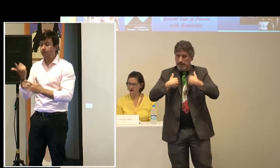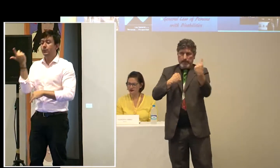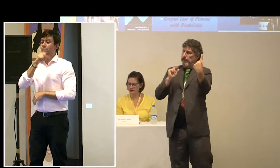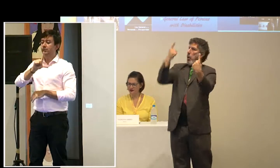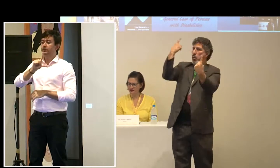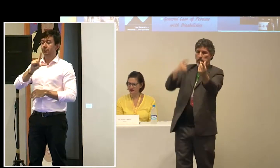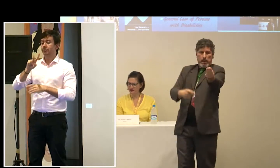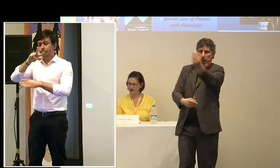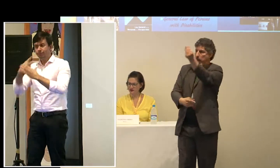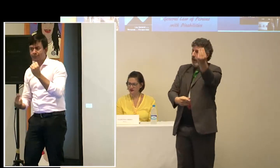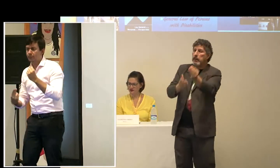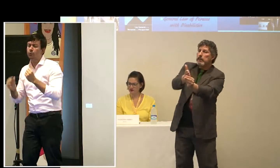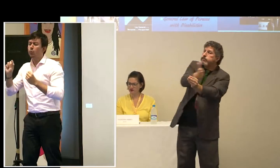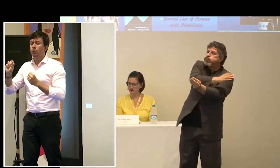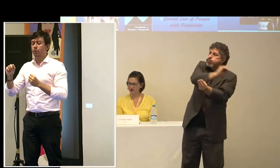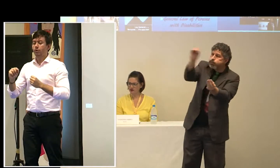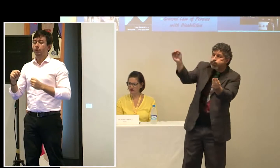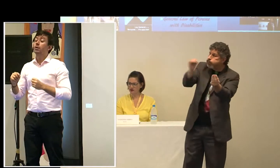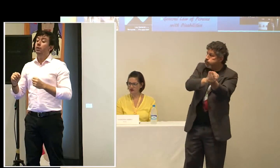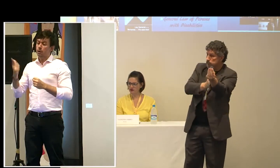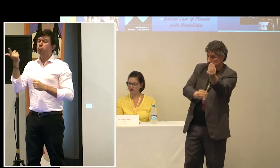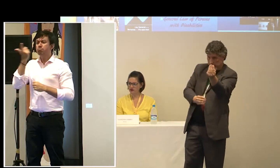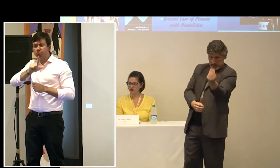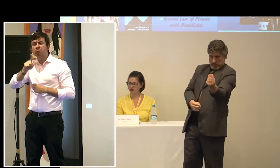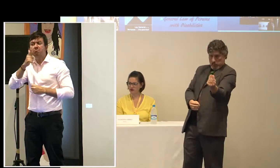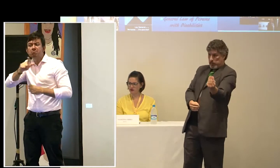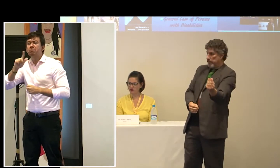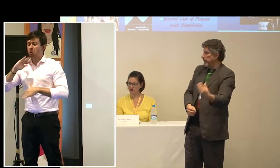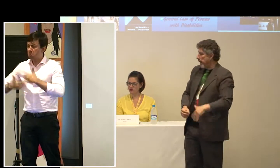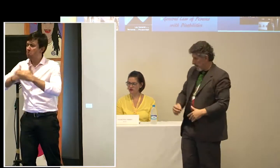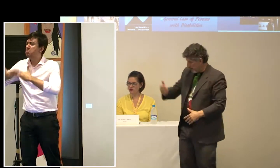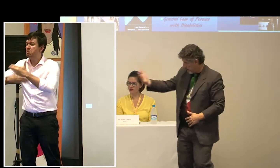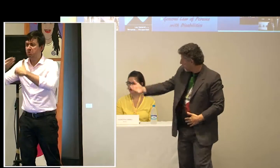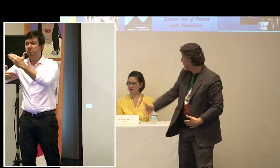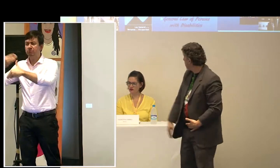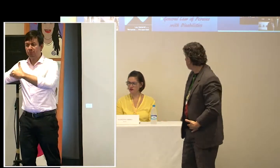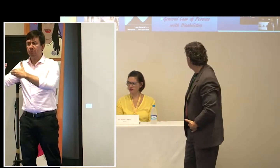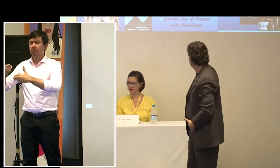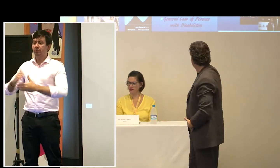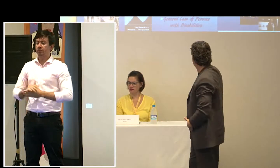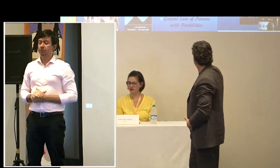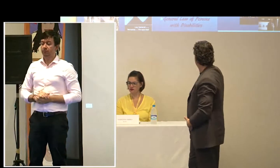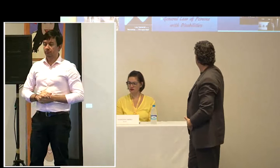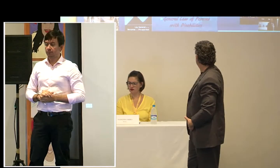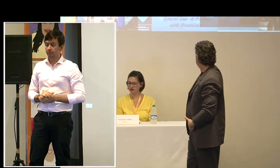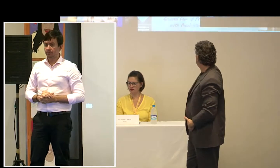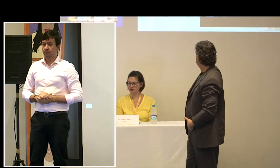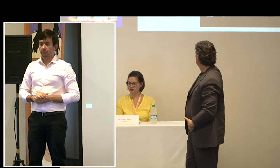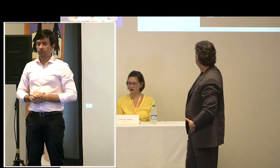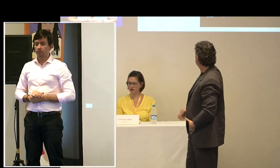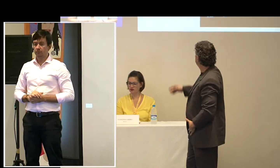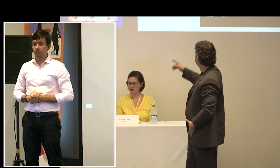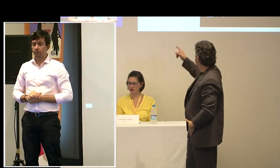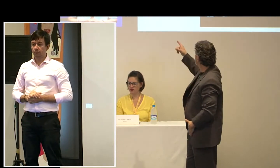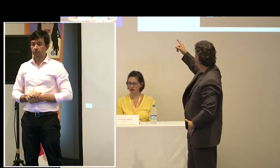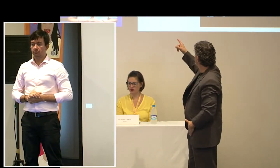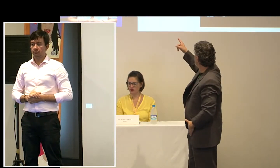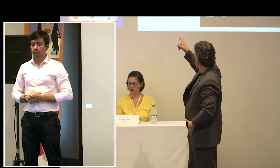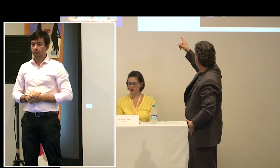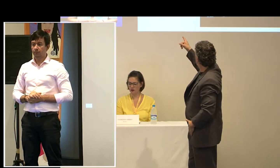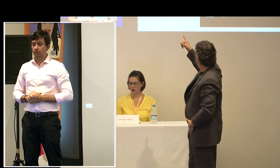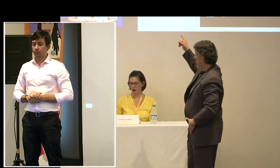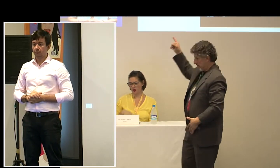conhecimento, a Escola do México tem conseguido se tornar bilíngue e isso vem